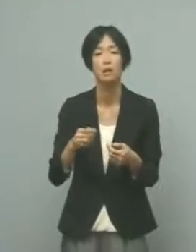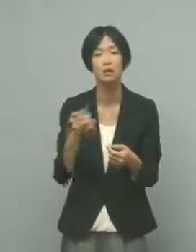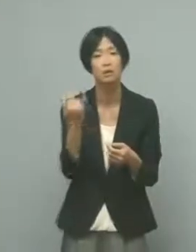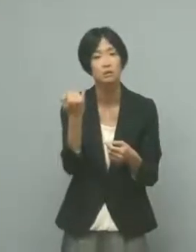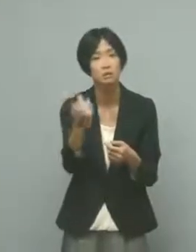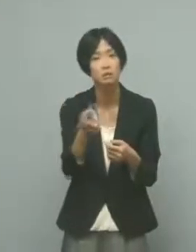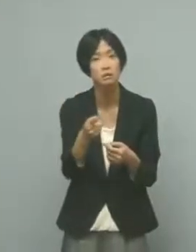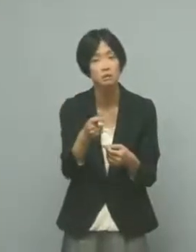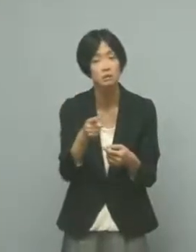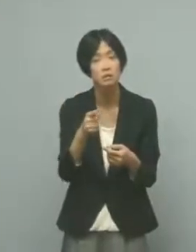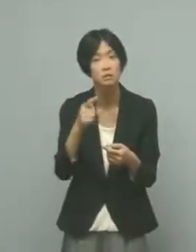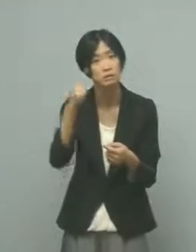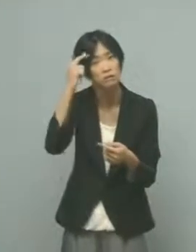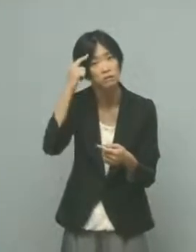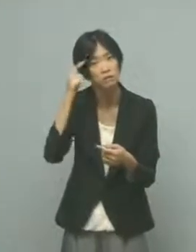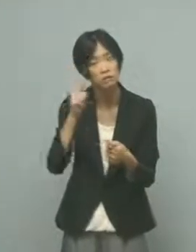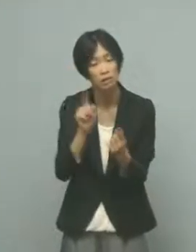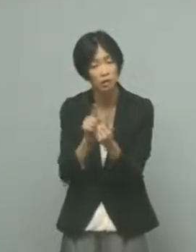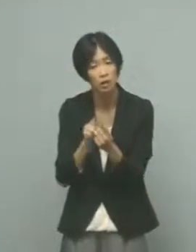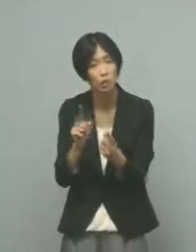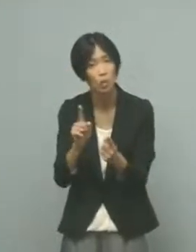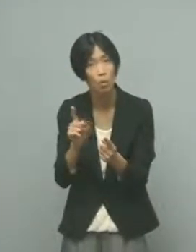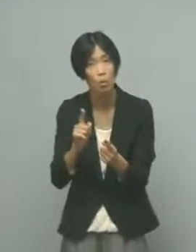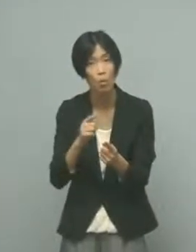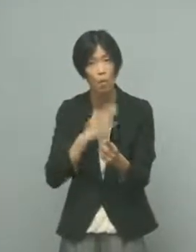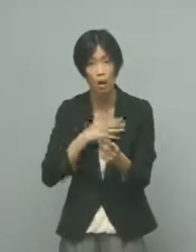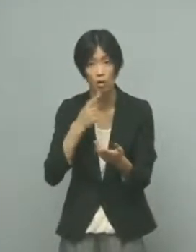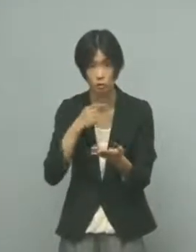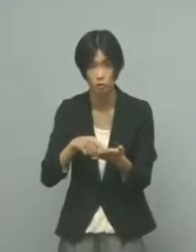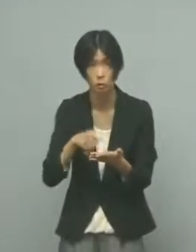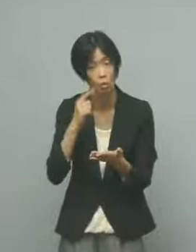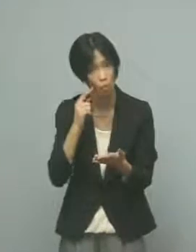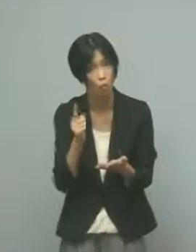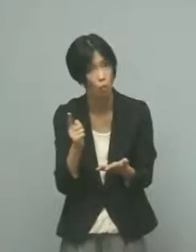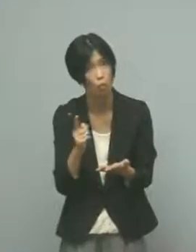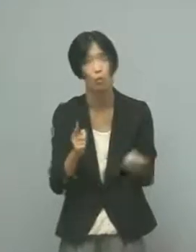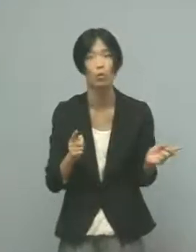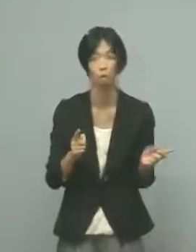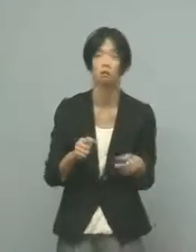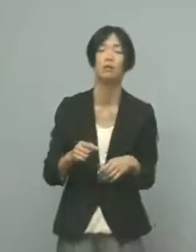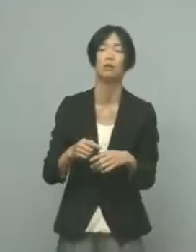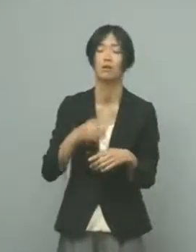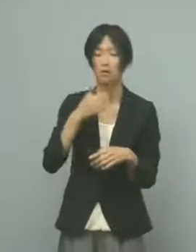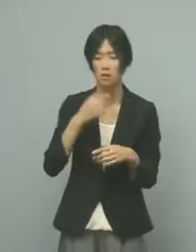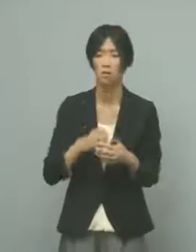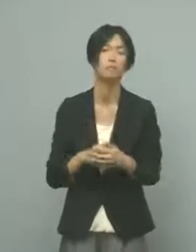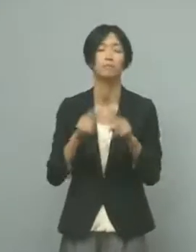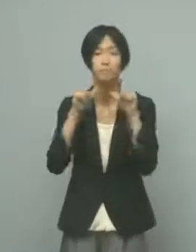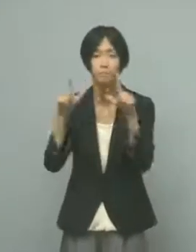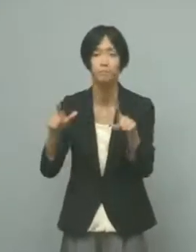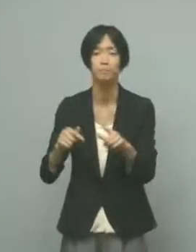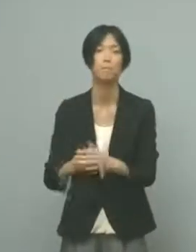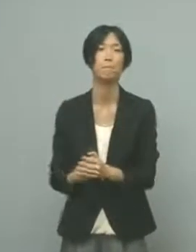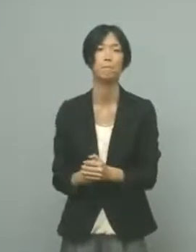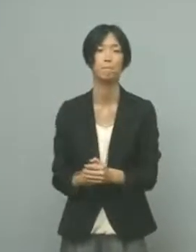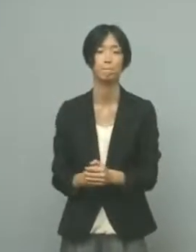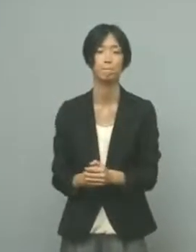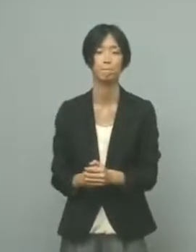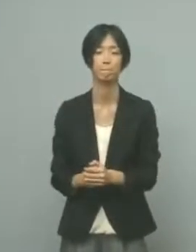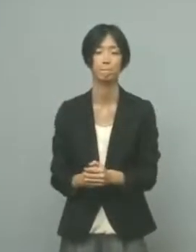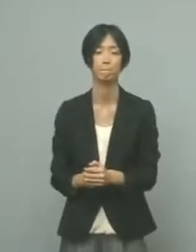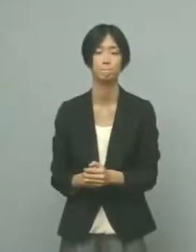どのように受け止めていらっしゃるんでしょうか。 分かりやすさですか。そうですね、そのガイドラ